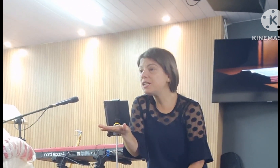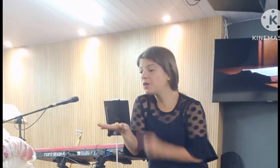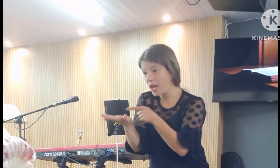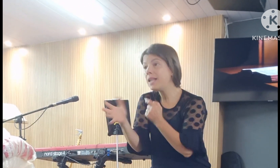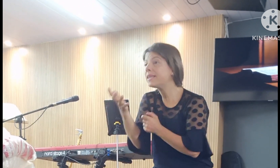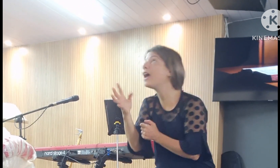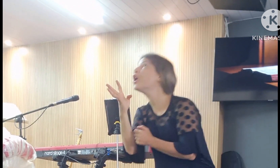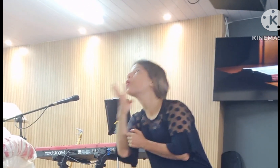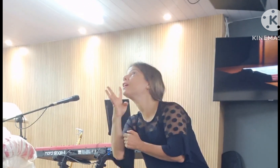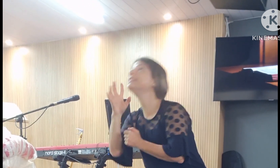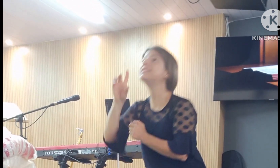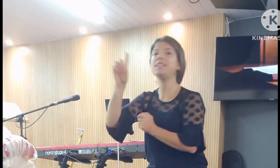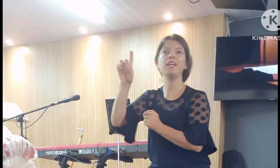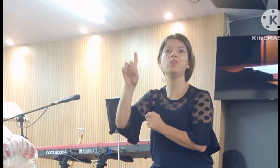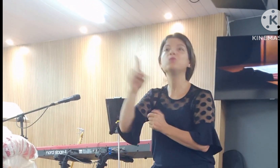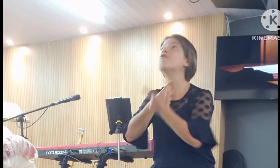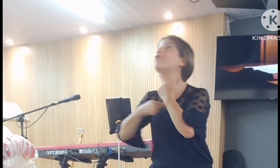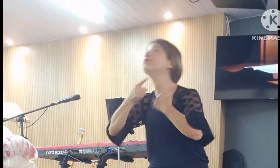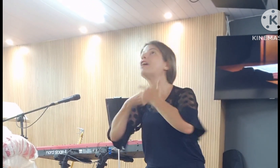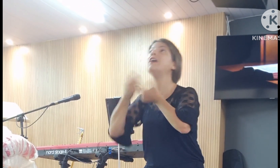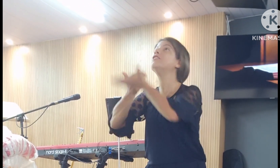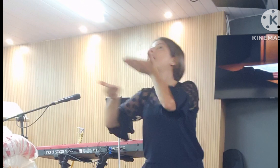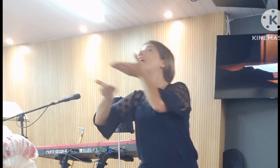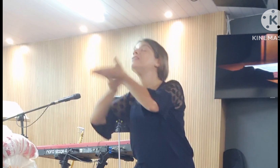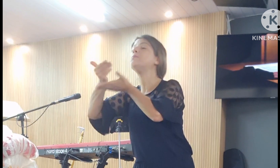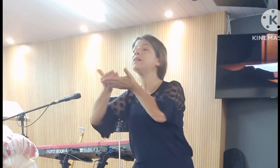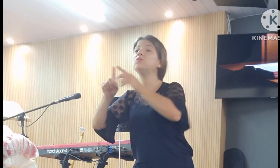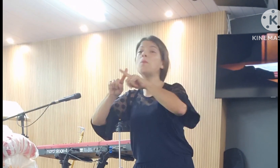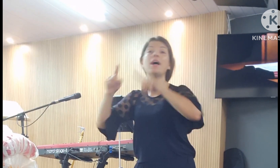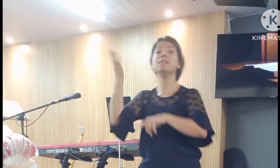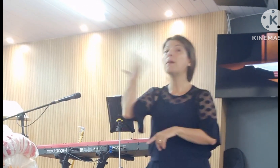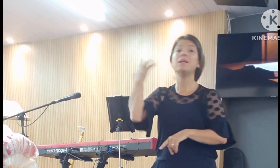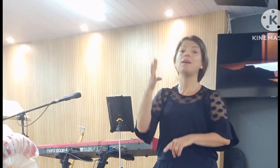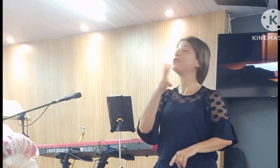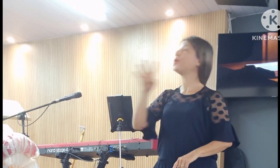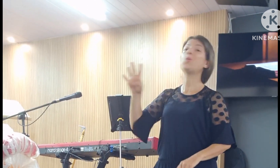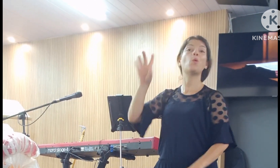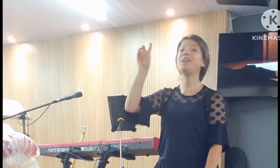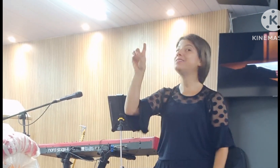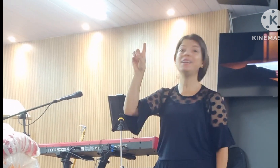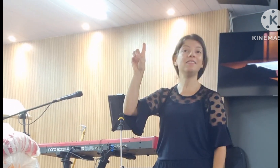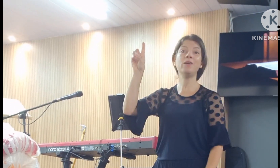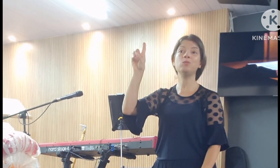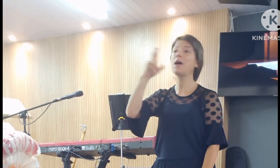Deus, de ter um relacionamento com Deus, mas eu vivia cego, eu era distante, longe,